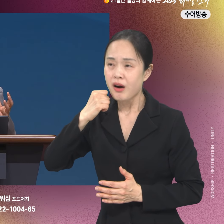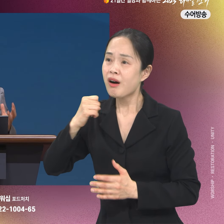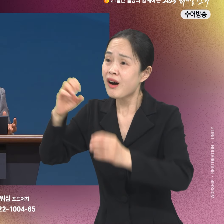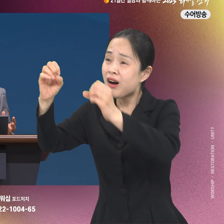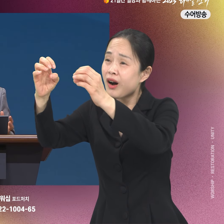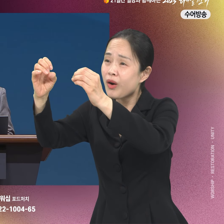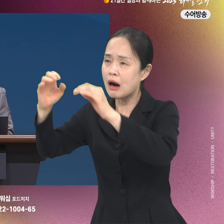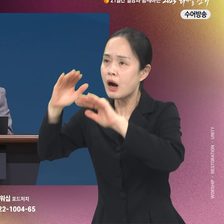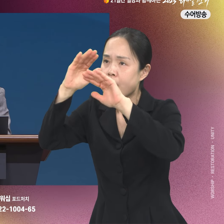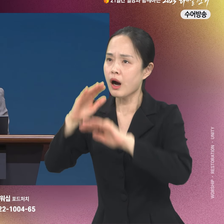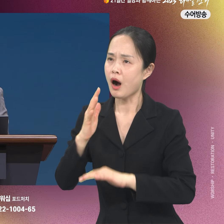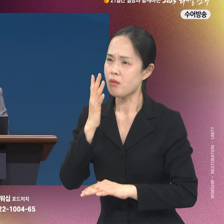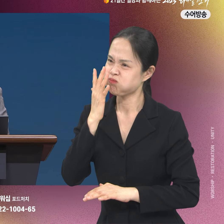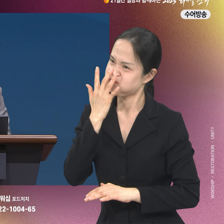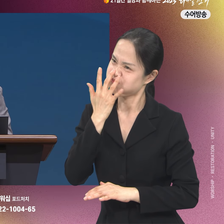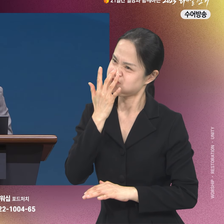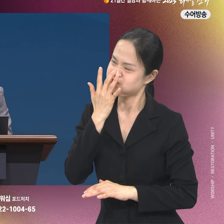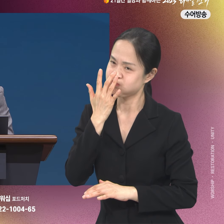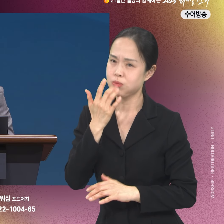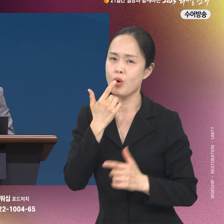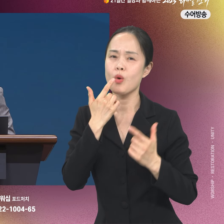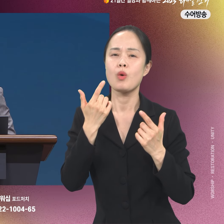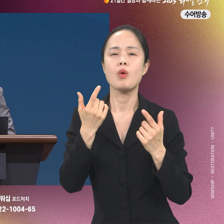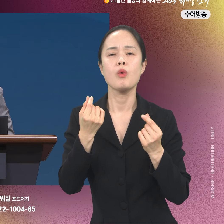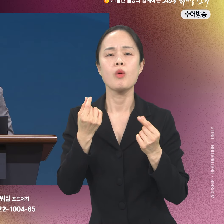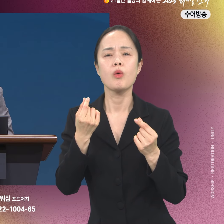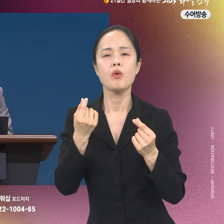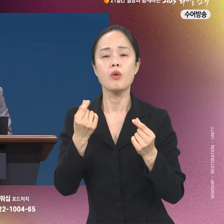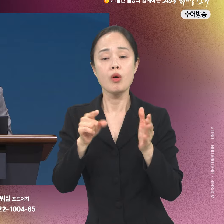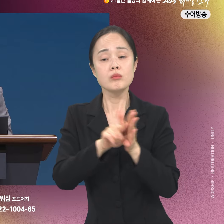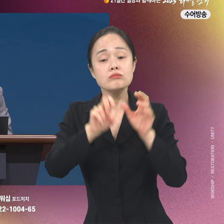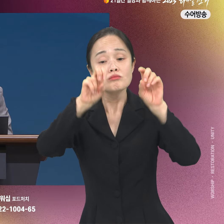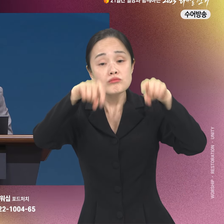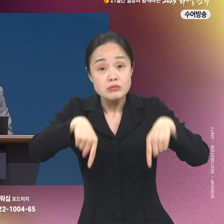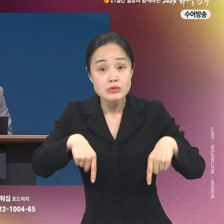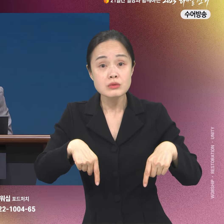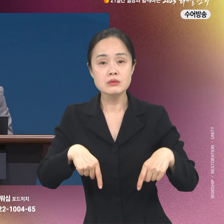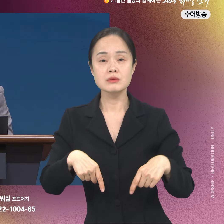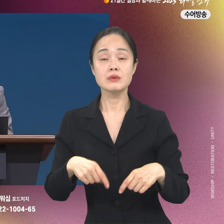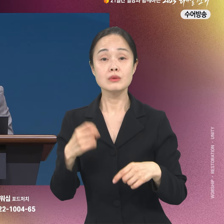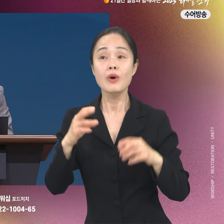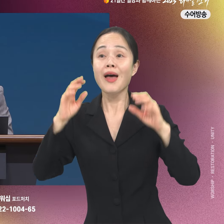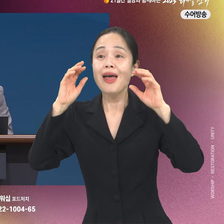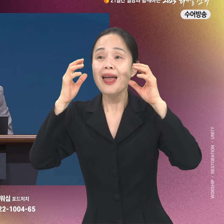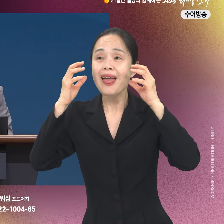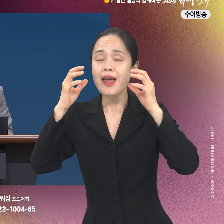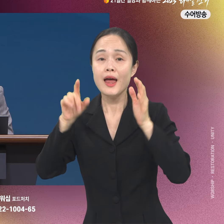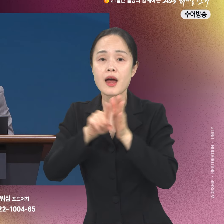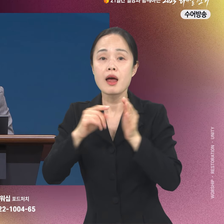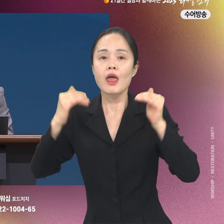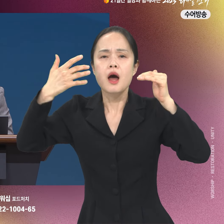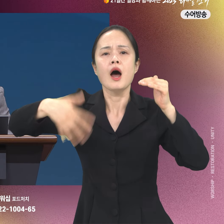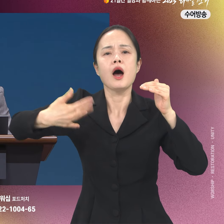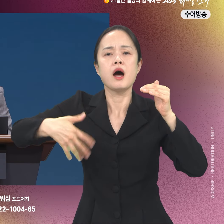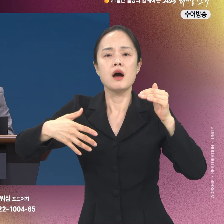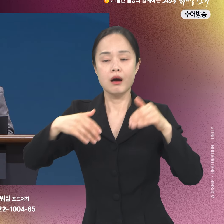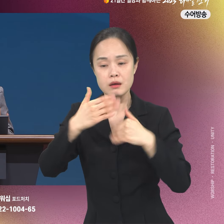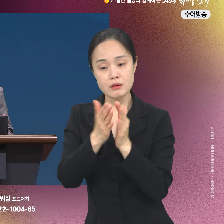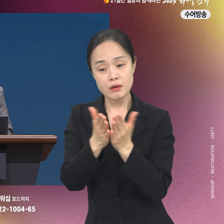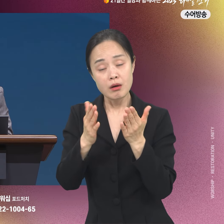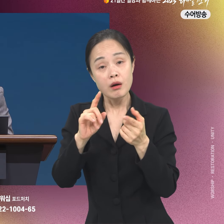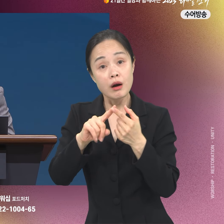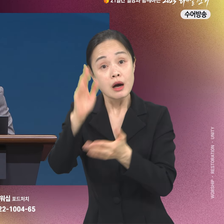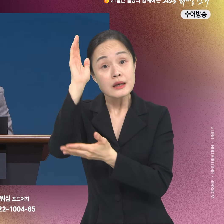볼 어린아이와 비신자들의 관점에서 보시면, 자, 어려워서 안 된다는